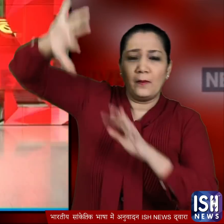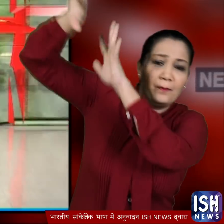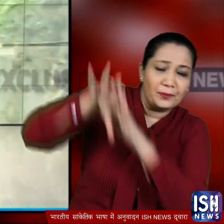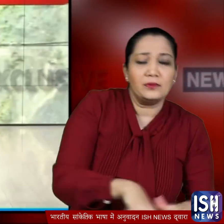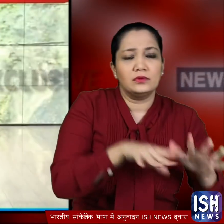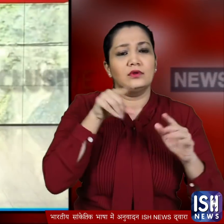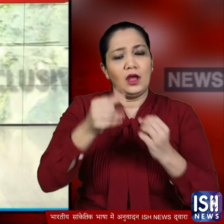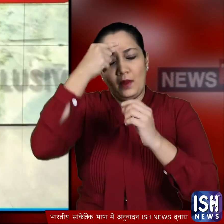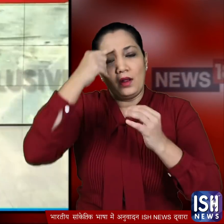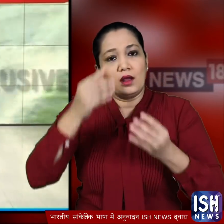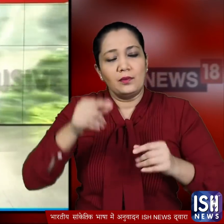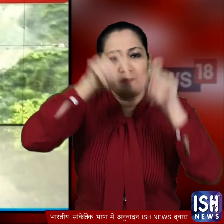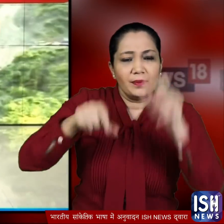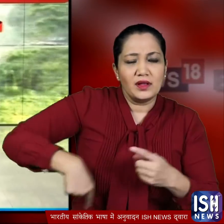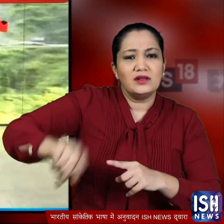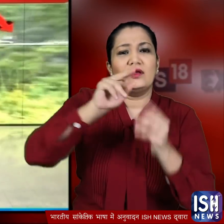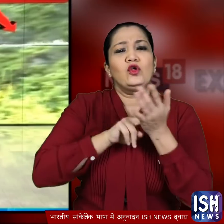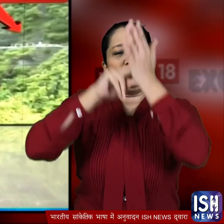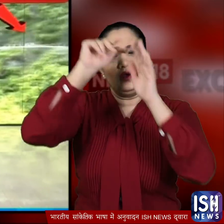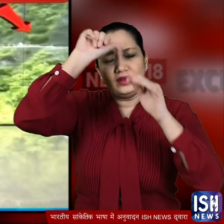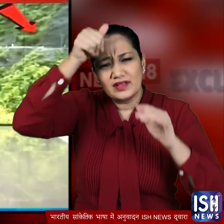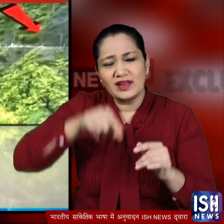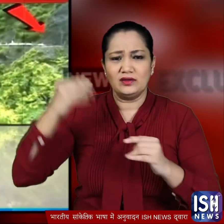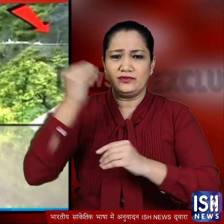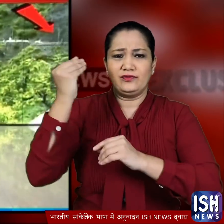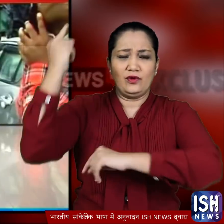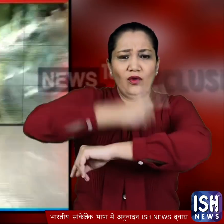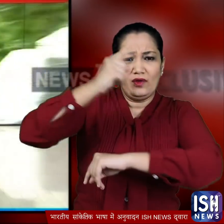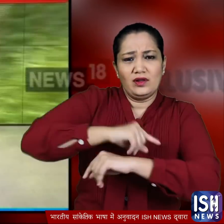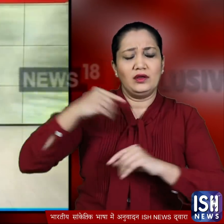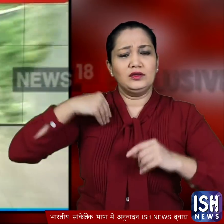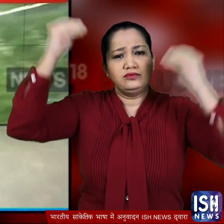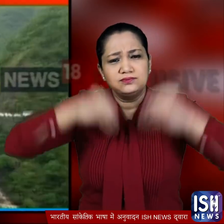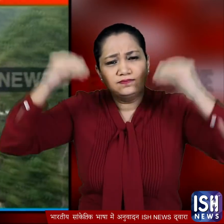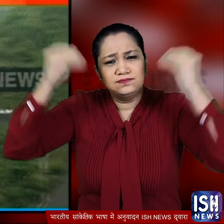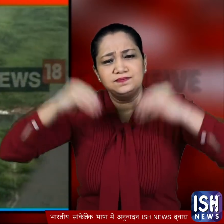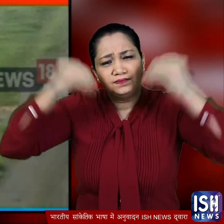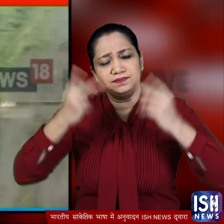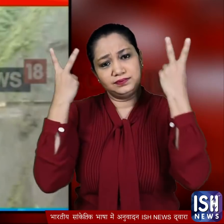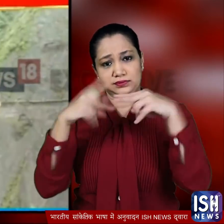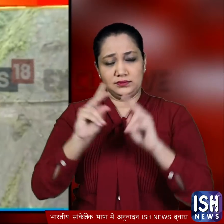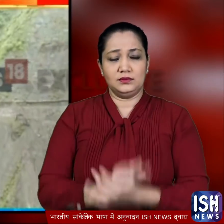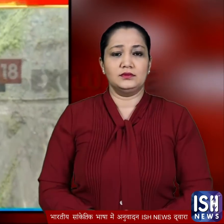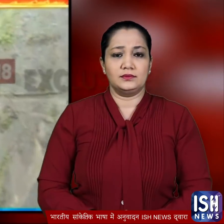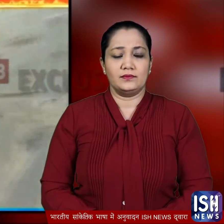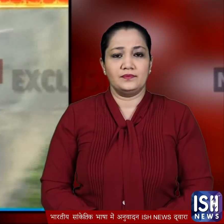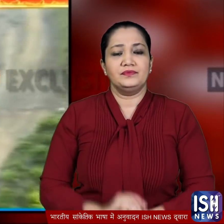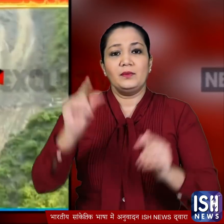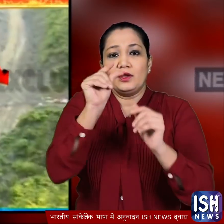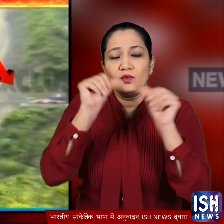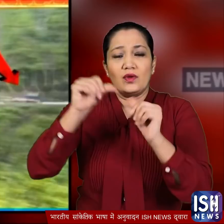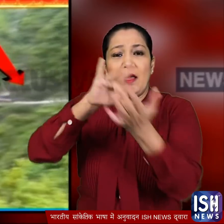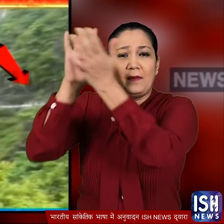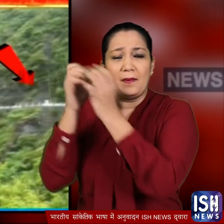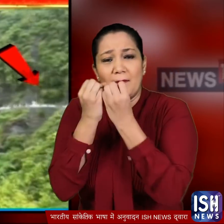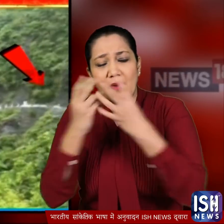दी। उत्तराखंड समेत उत्तर भारत के कई इलाकों में पिछले कुछ वक्त से लगातार बारिश हो रही है, लेकिन इसने उत्तराखंड के कई